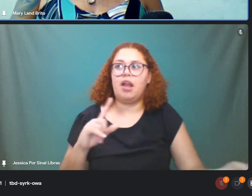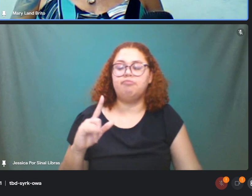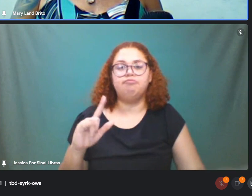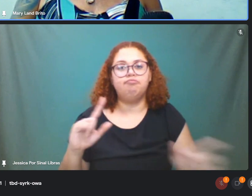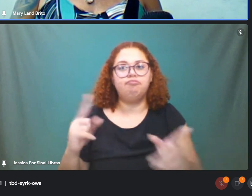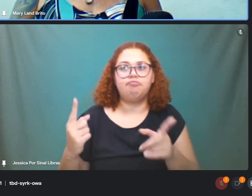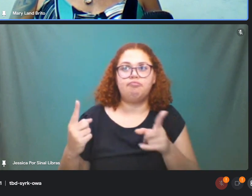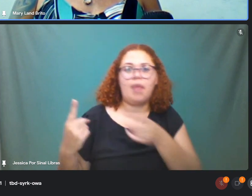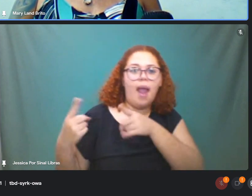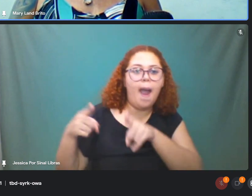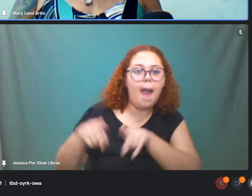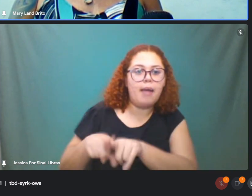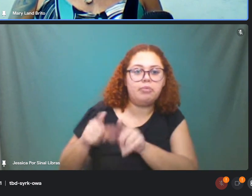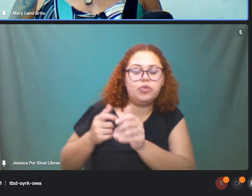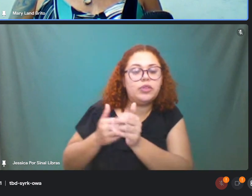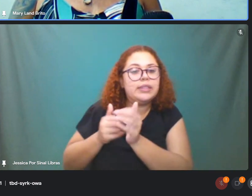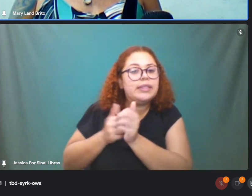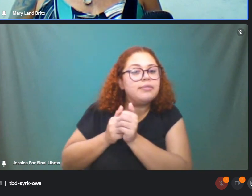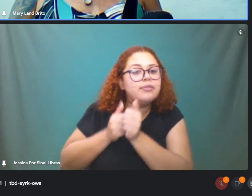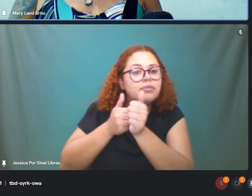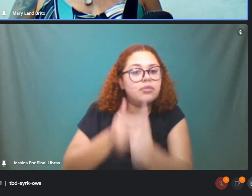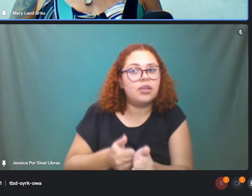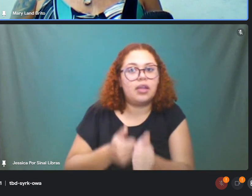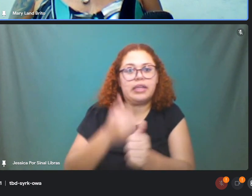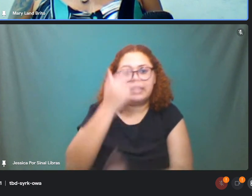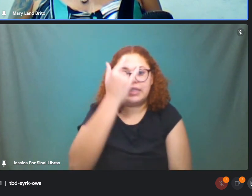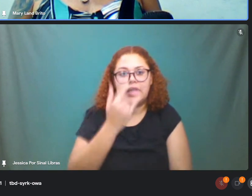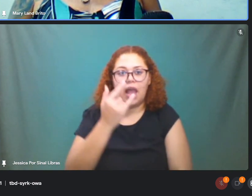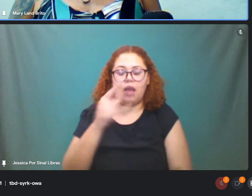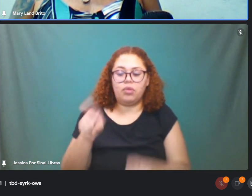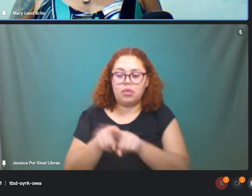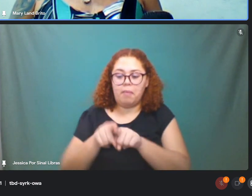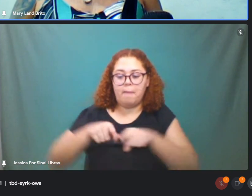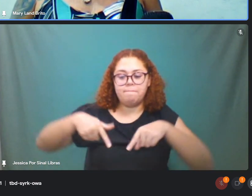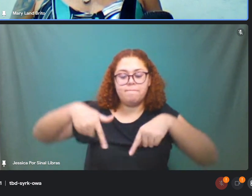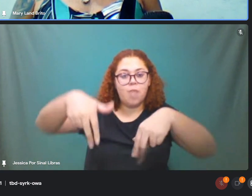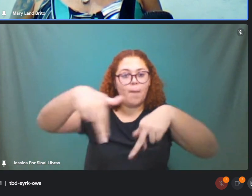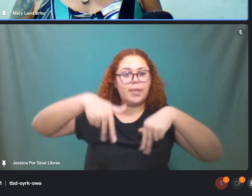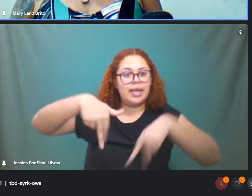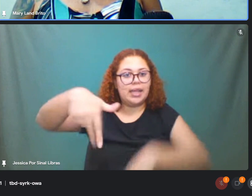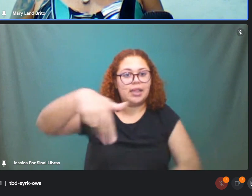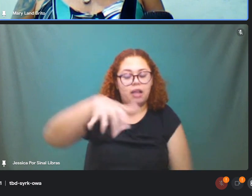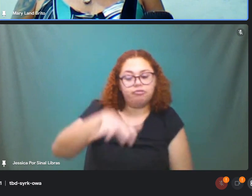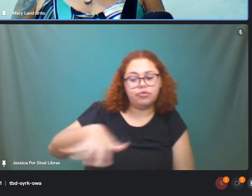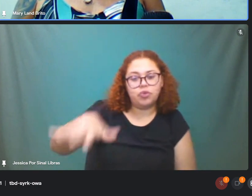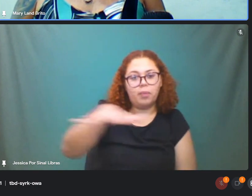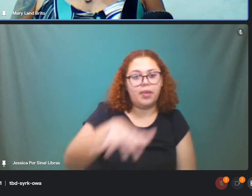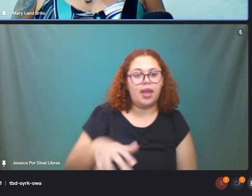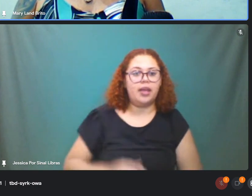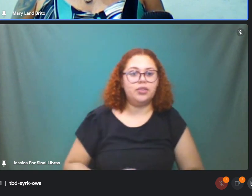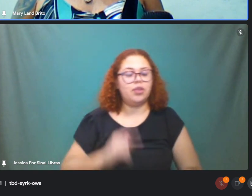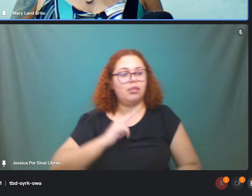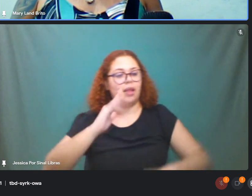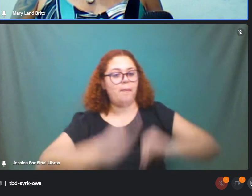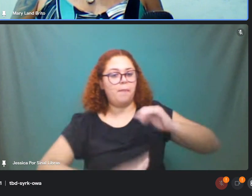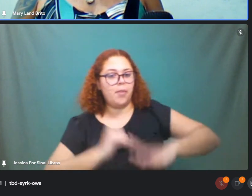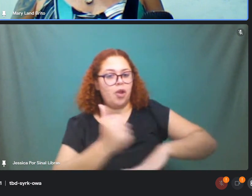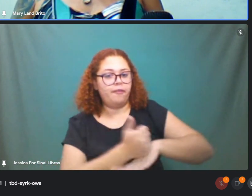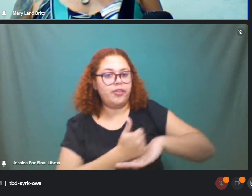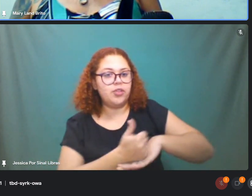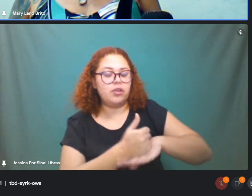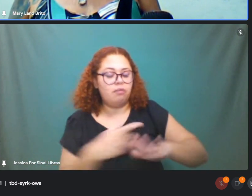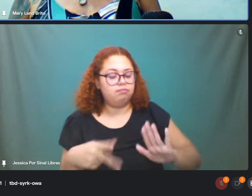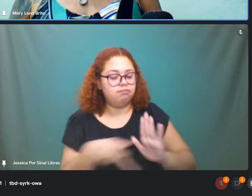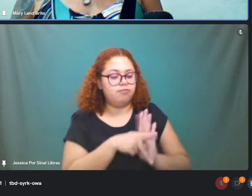circular, para fazer a orientação e mobilidade do espaço? Vai ter profissionais que vão atender as pessoas autistas que